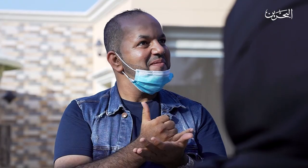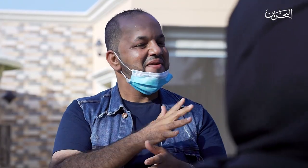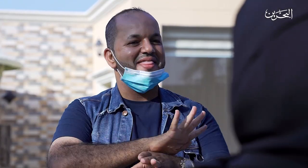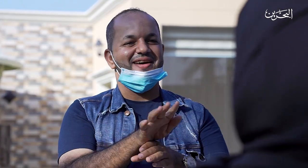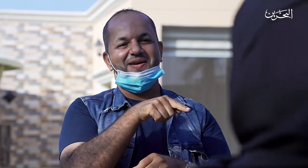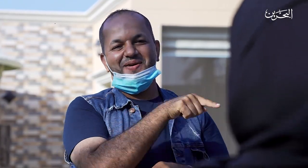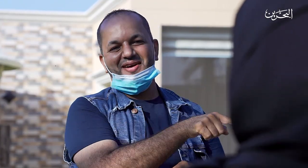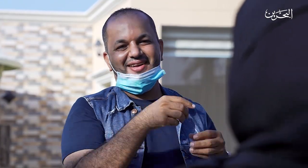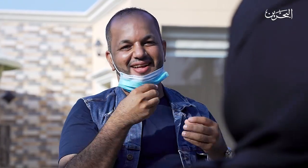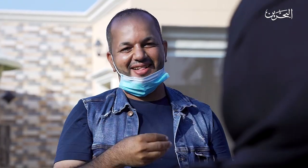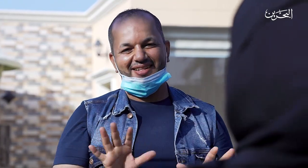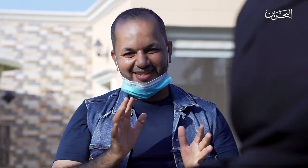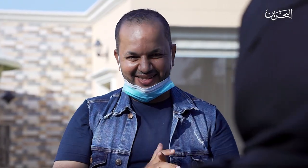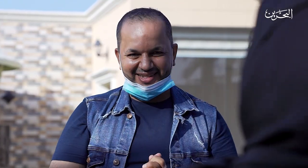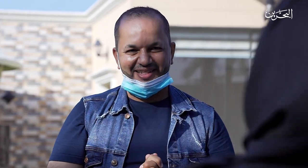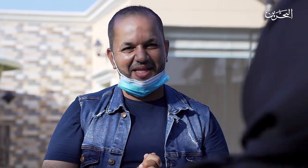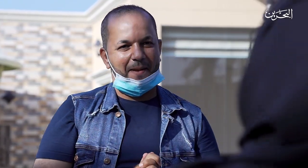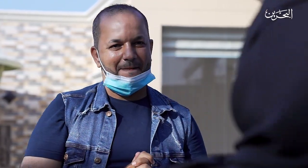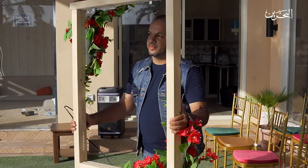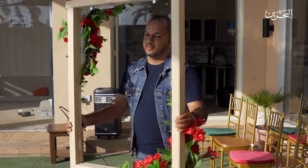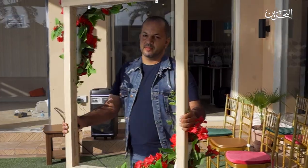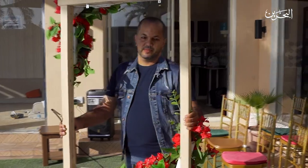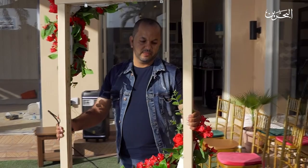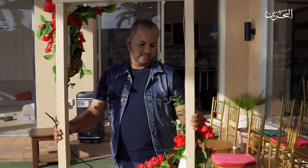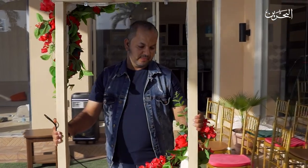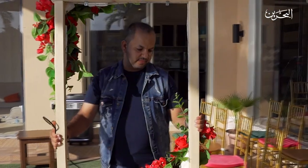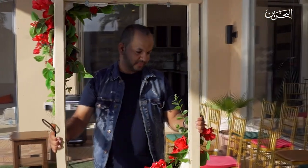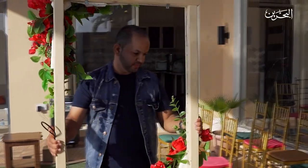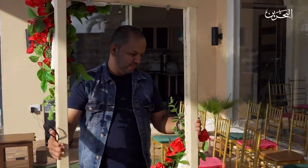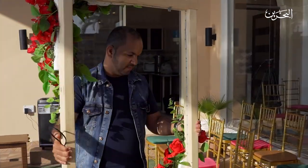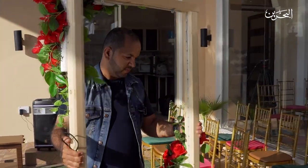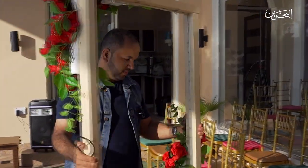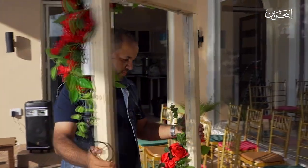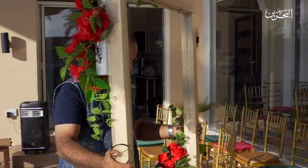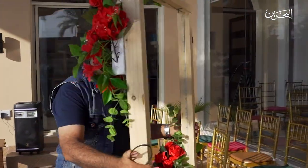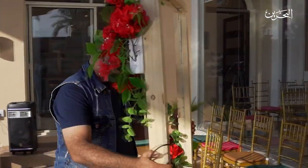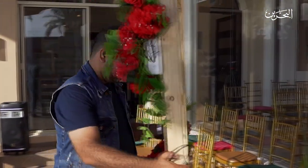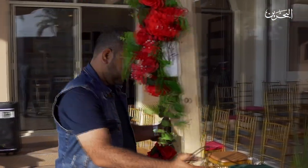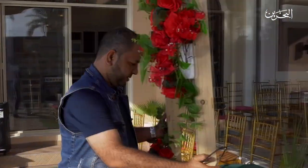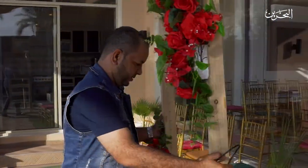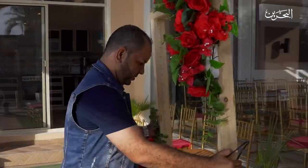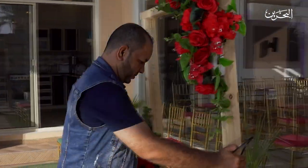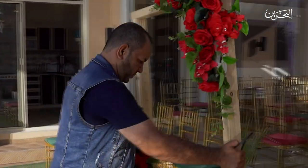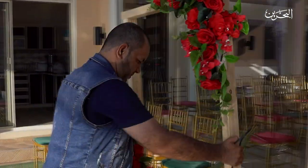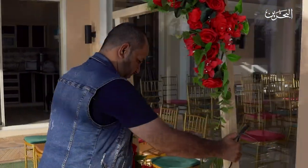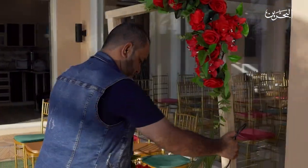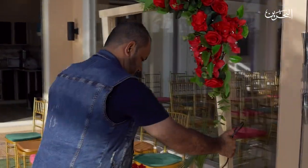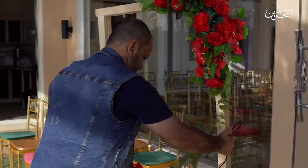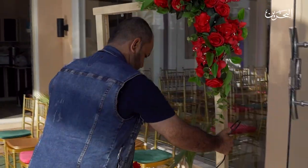إشارة اليد وتمتمة الشفاه، إلا أنه ما شكل عائق تجاه عزيمة وإصرار فئة الصم.